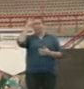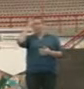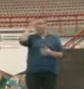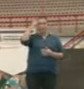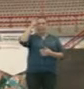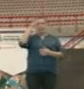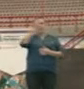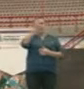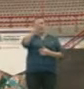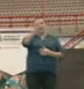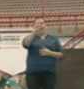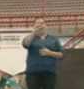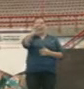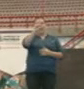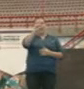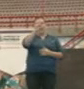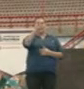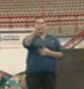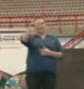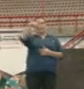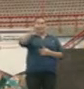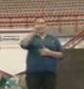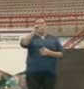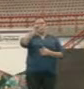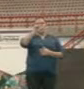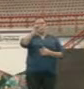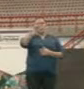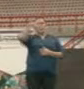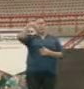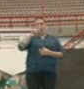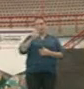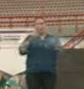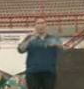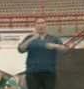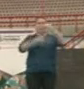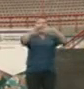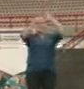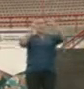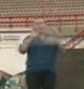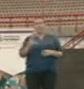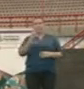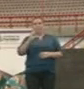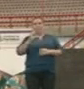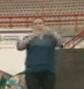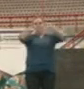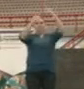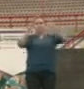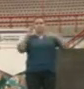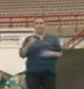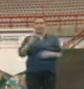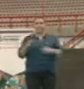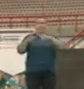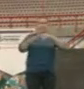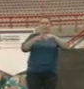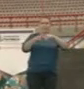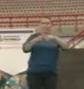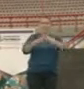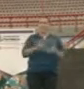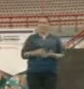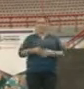racionalismo. Se eu vou ser racional, eu tenho que desenvolver a ciência. Aí eu comecei a desenvolver ciência,